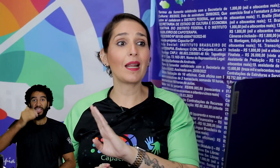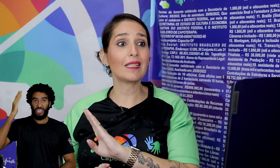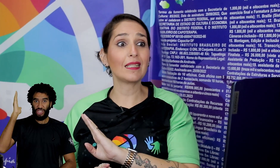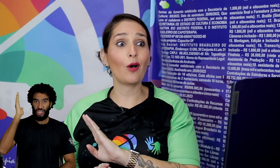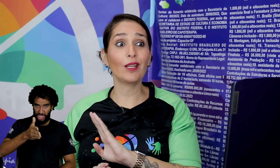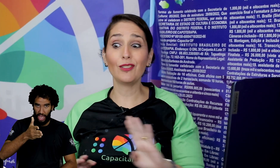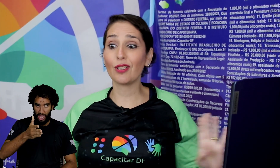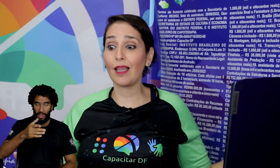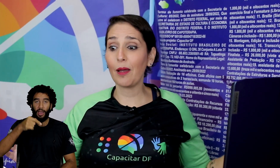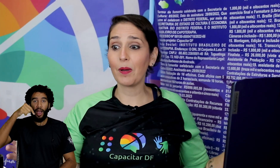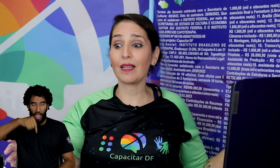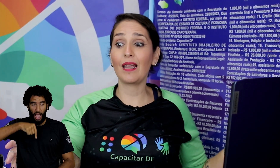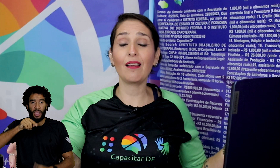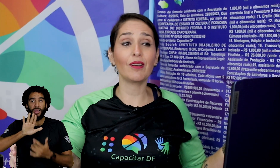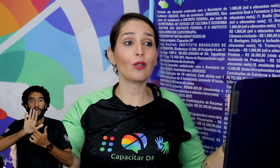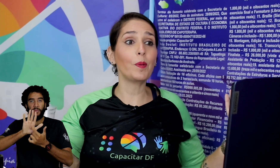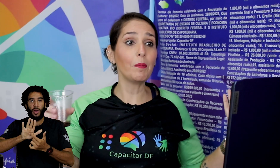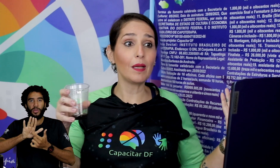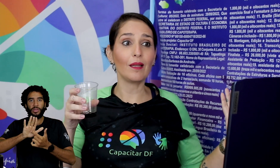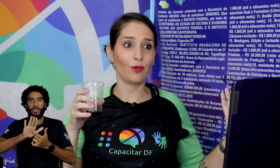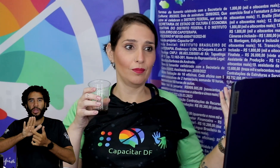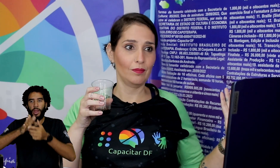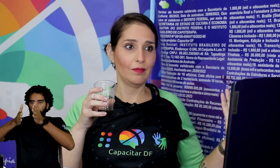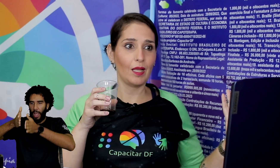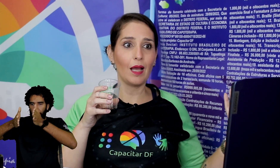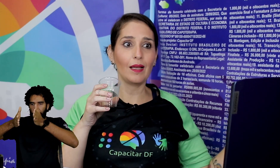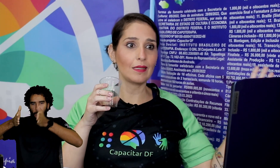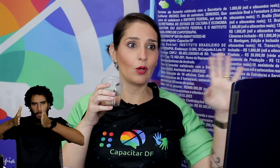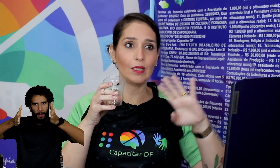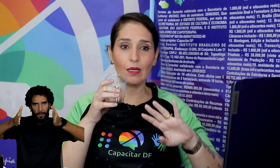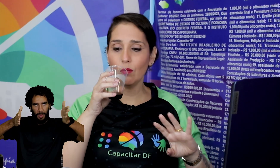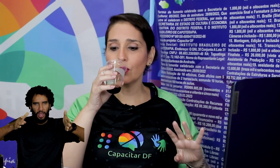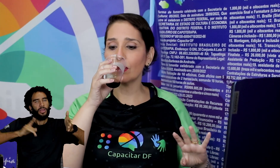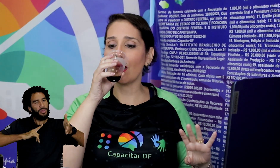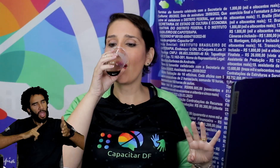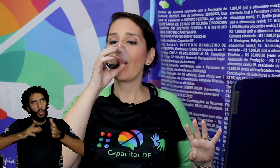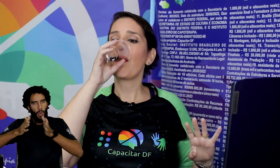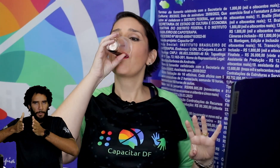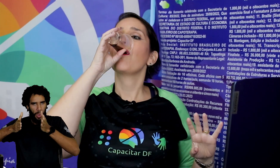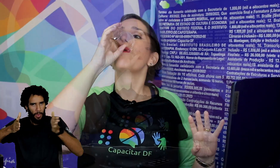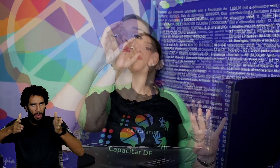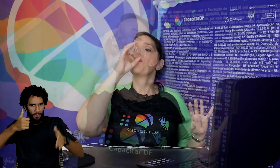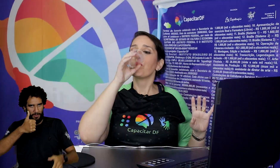mim, aparece na ordem de quem levantou primeiro, tá? Essa ordem não muda.